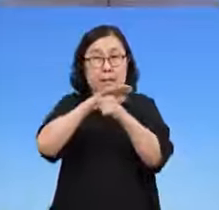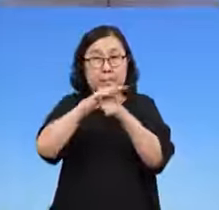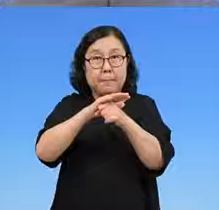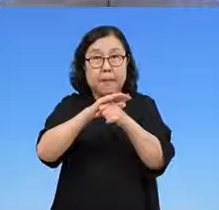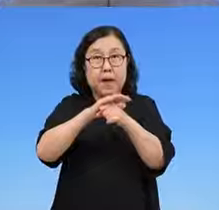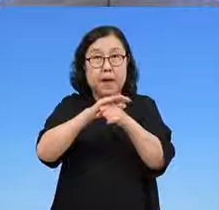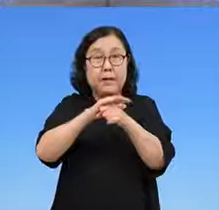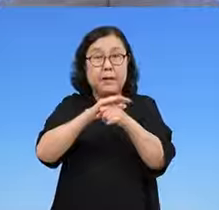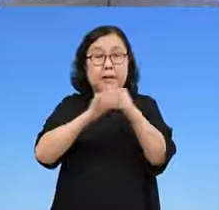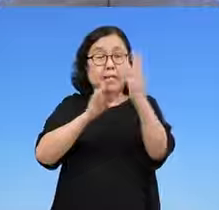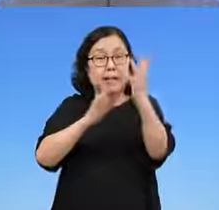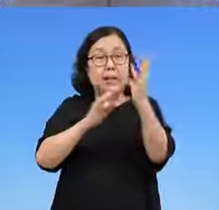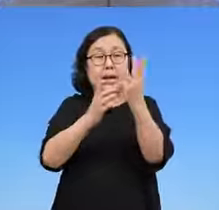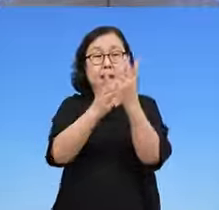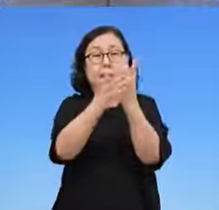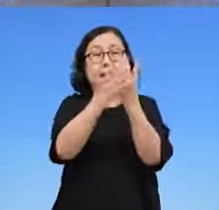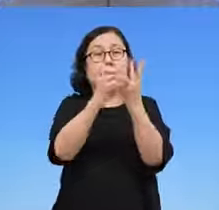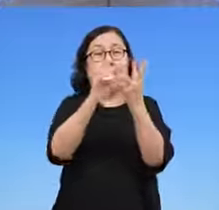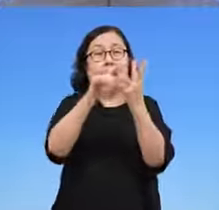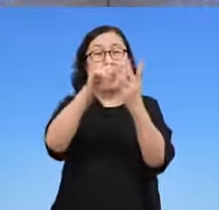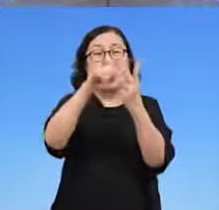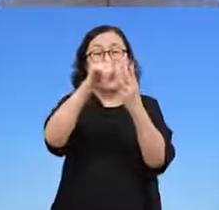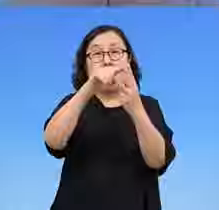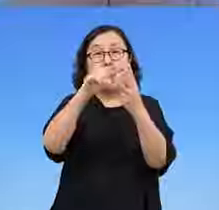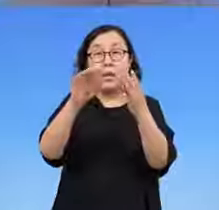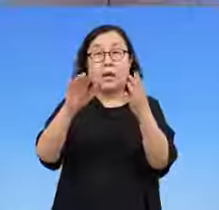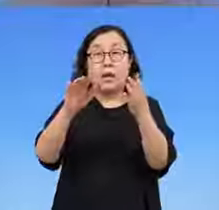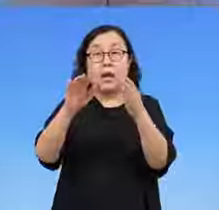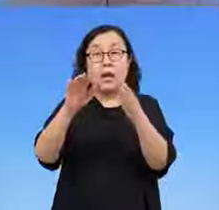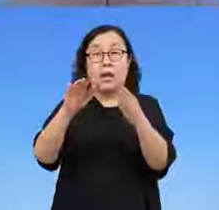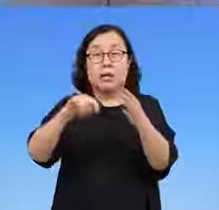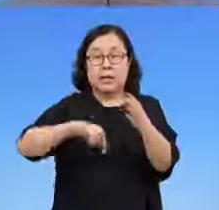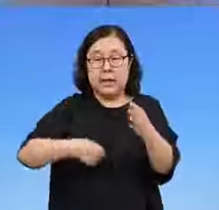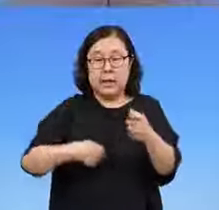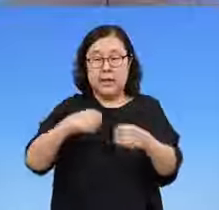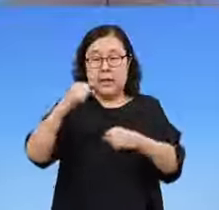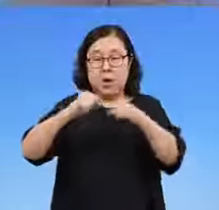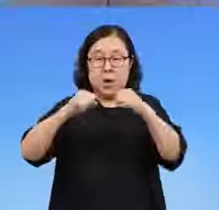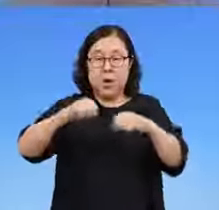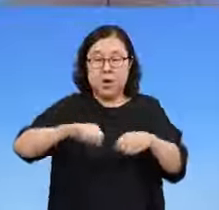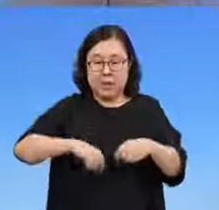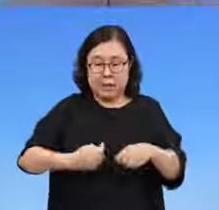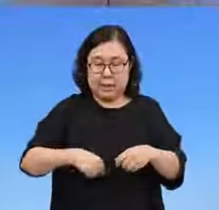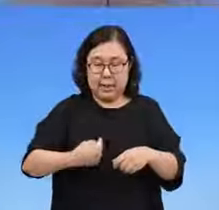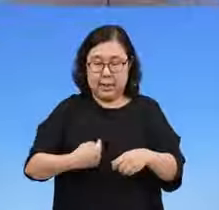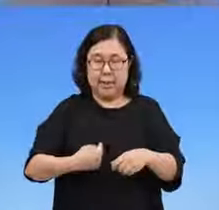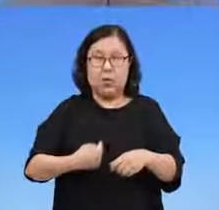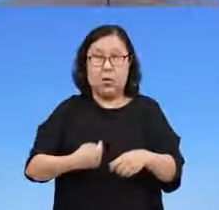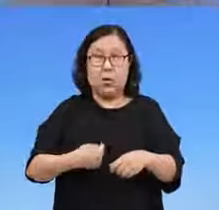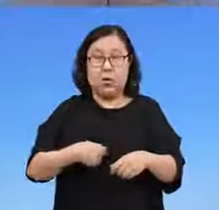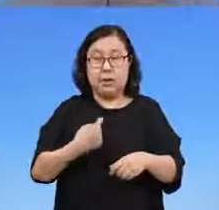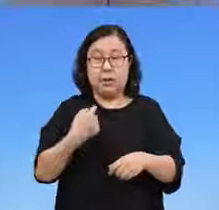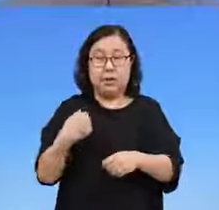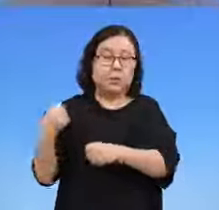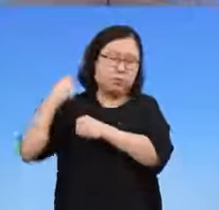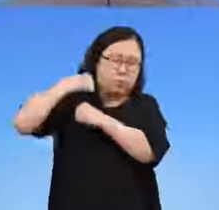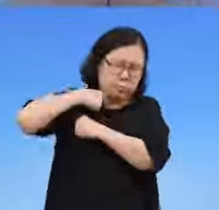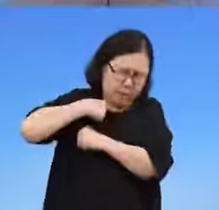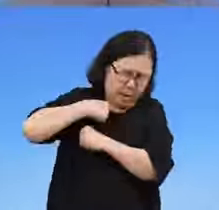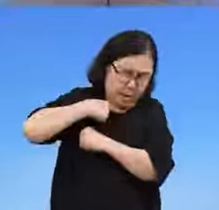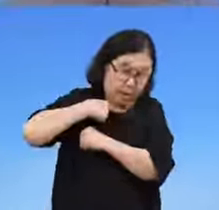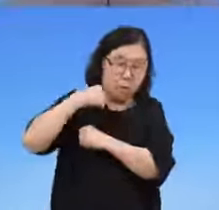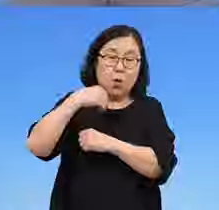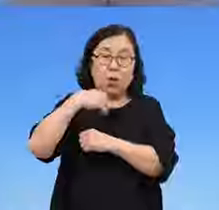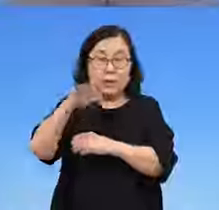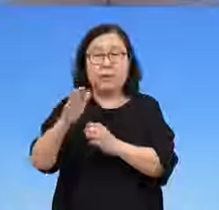대한 신뢰와 행동하는 믿음, 삼각다리를 가진 믿음 충만한 어떤 사람이 자기 혼자 이제 나 지붕 뚫고 이 사람 내리겠다고 메고